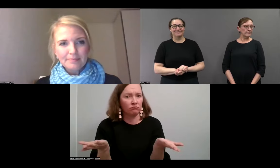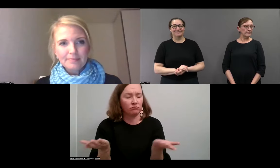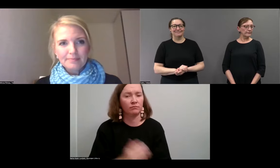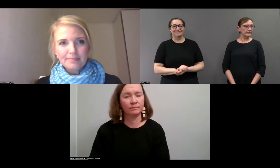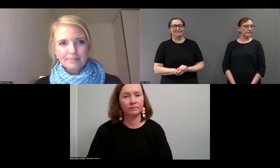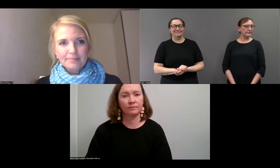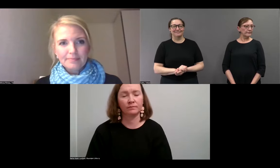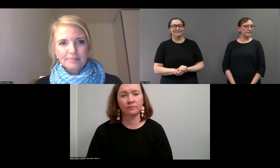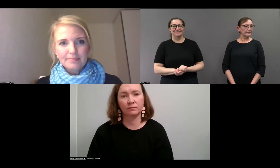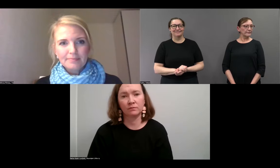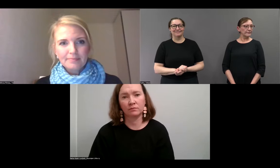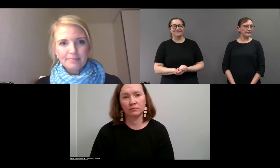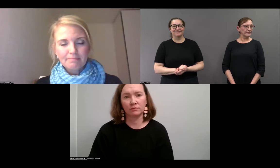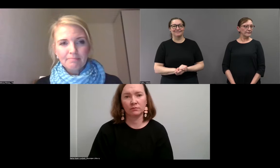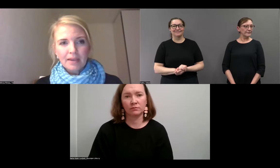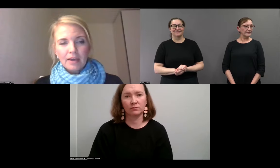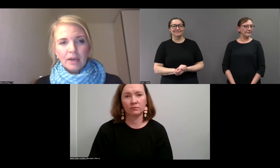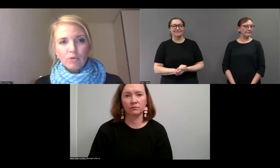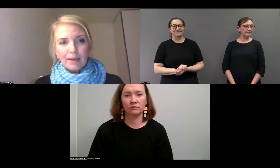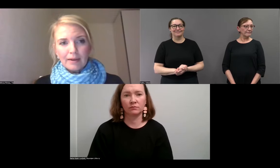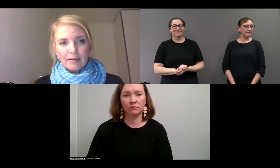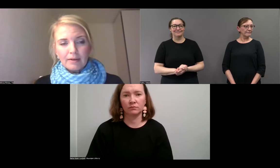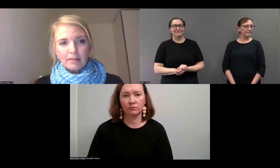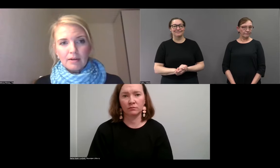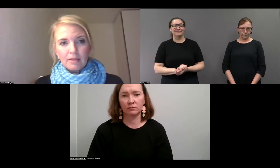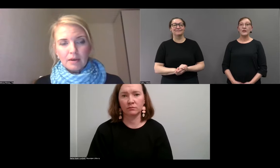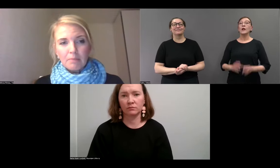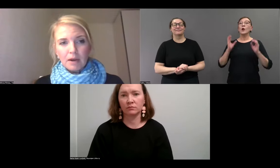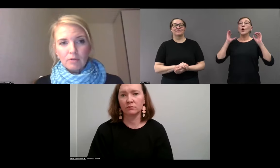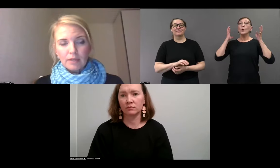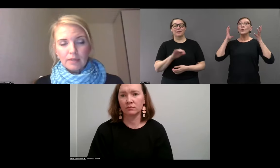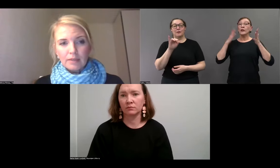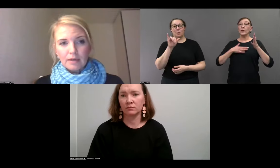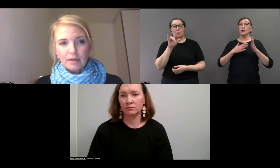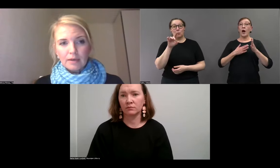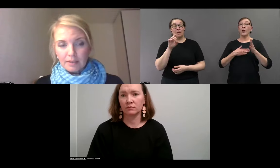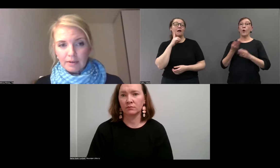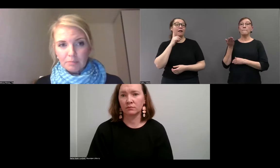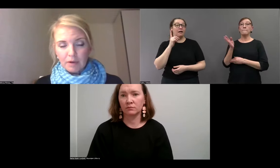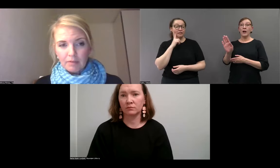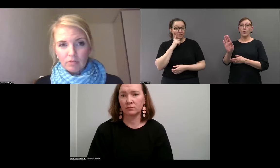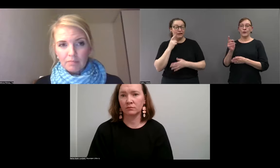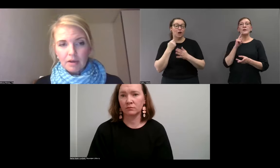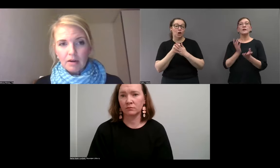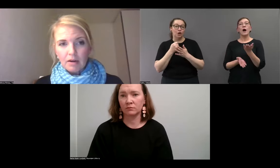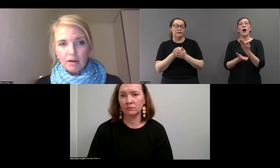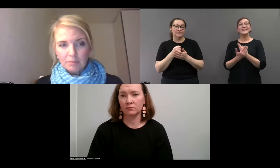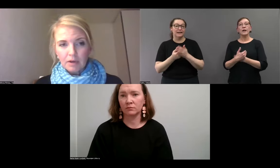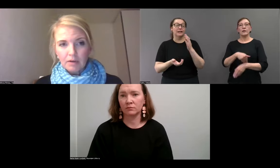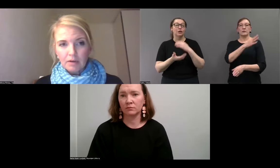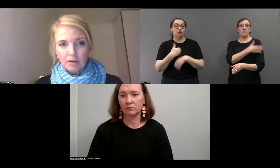ohjelmatekstityksistä, eli kenelle siitä saa antaa palautetta? Ylelle kannattaa antaa palautetta meidän asiakaspalveluun.